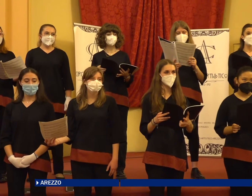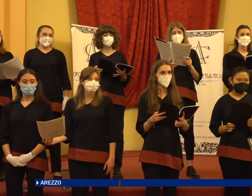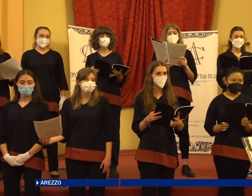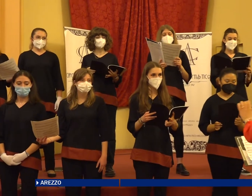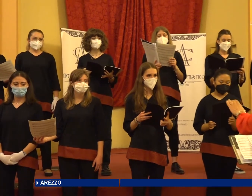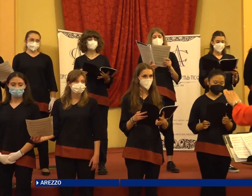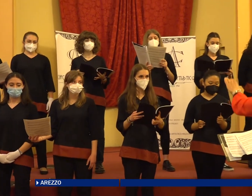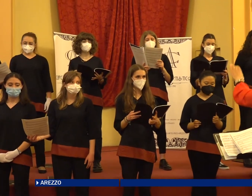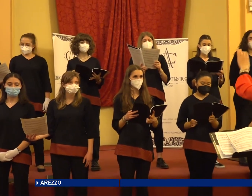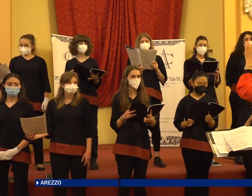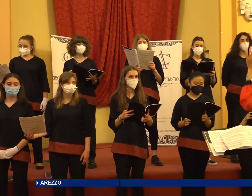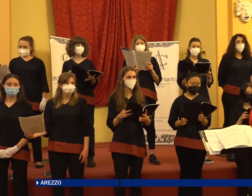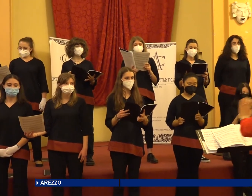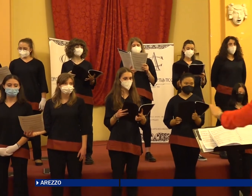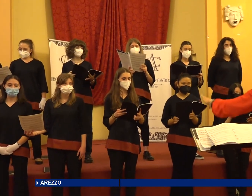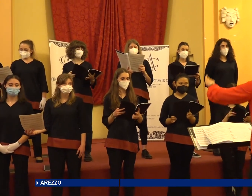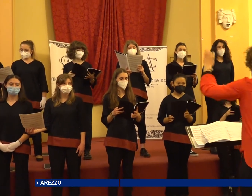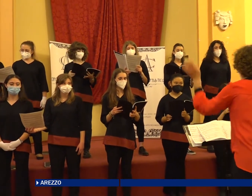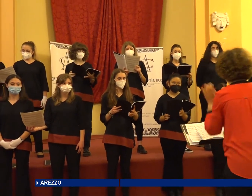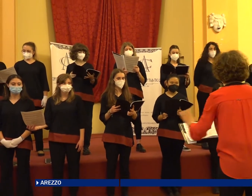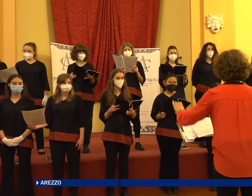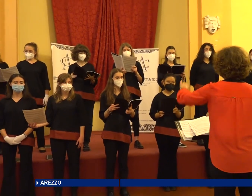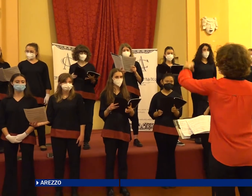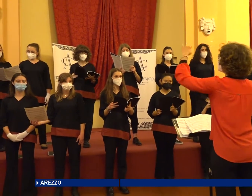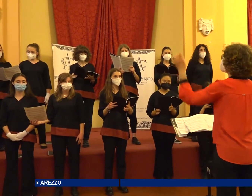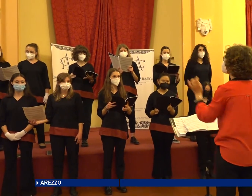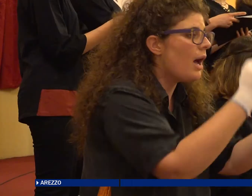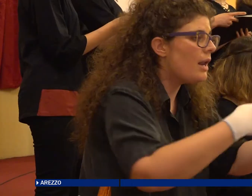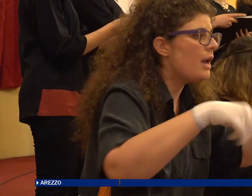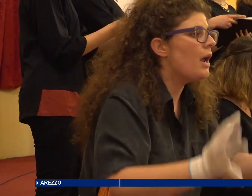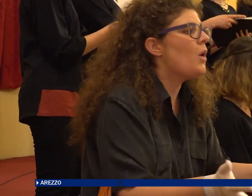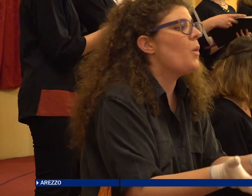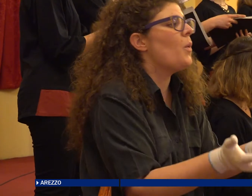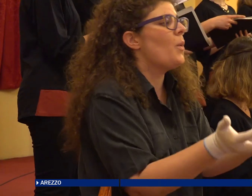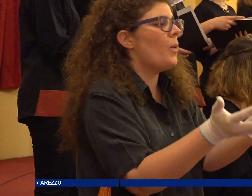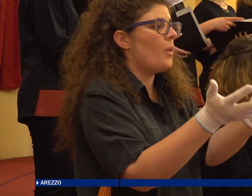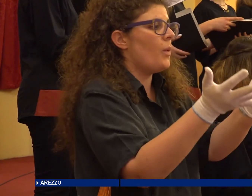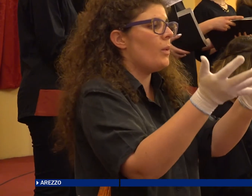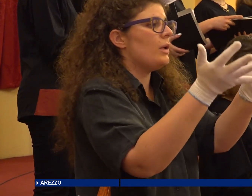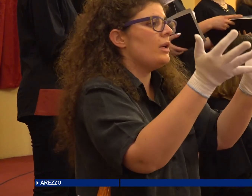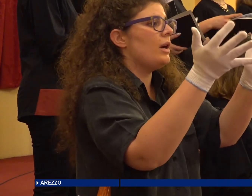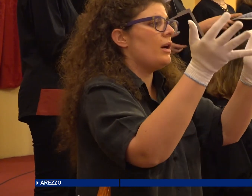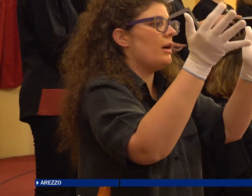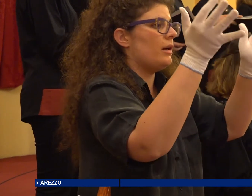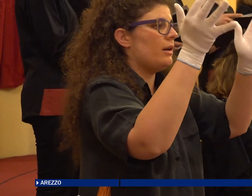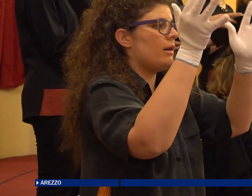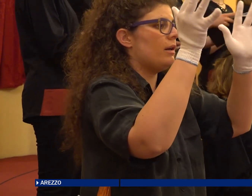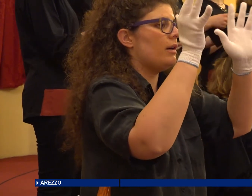quelli musicali, quindi integrativi rispetto a quelli musicali. Questa sera c'è anche un'esperta del linguaggio dei segni e proprio questa anche la